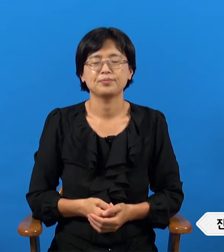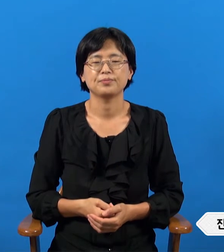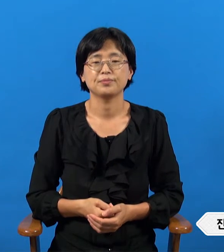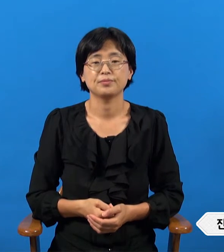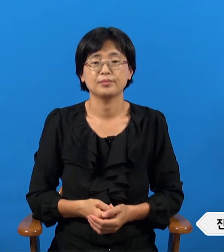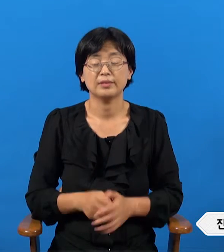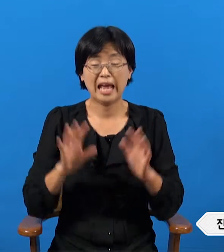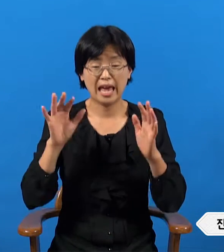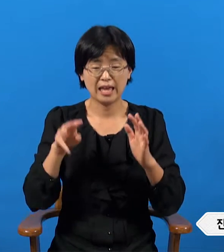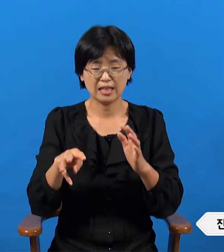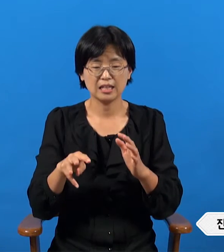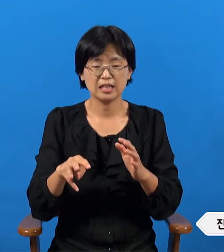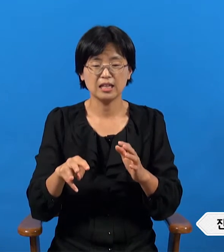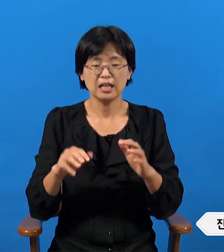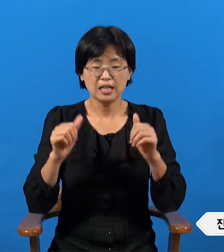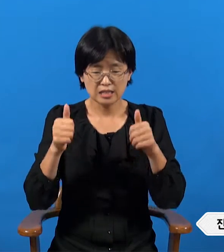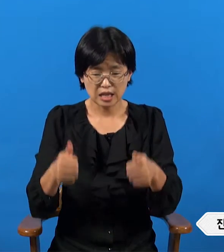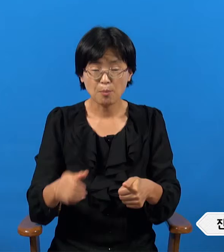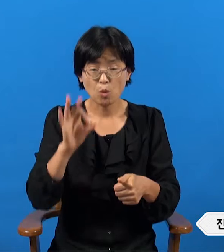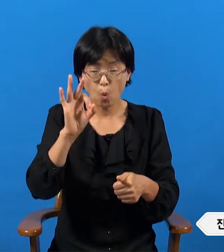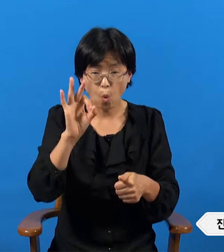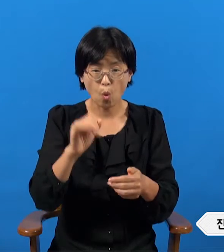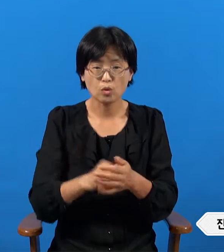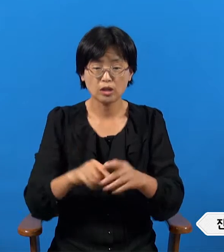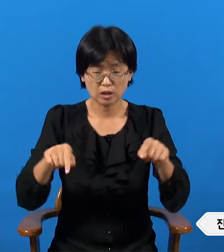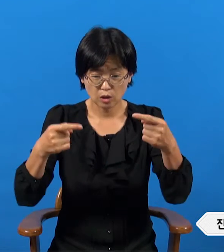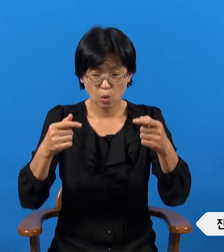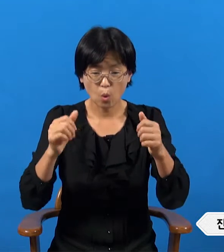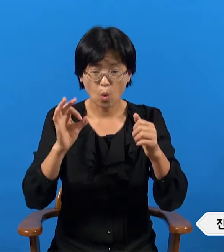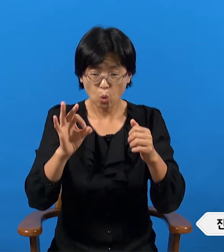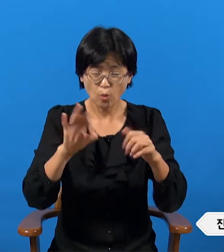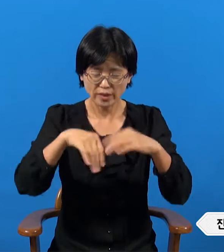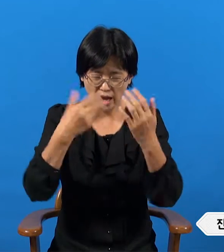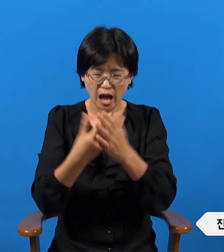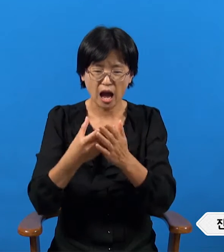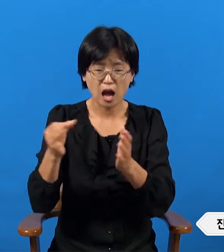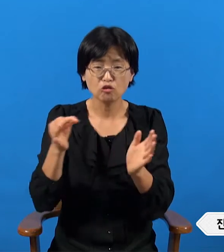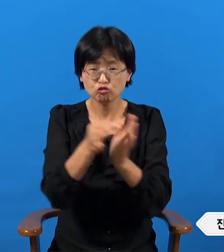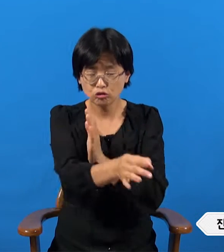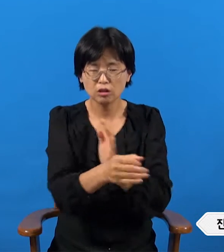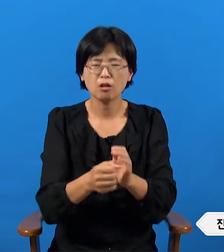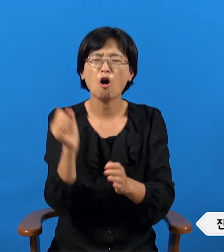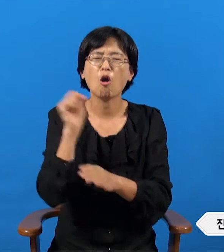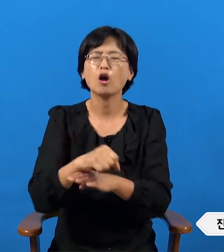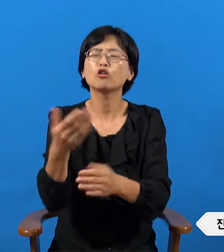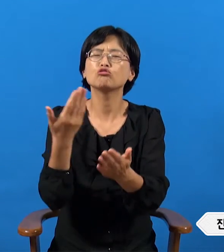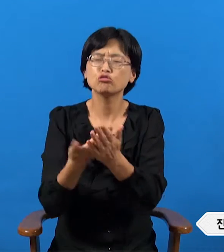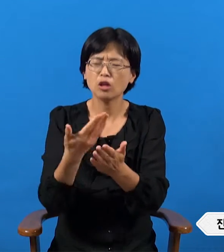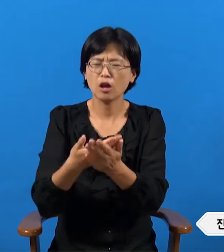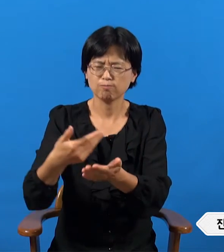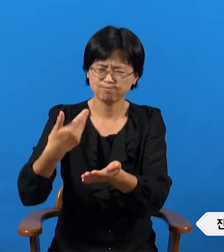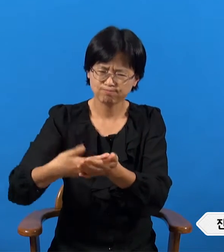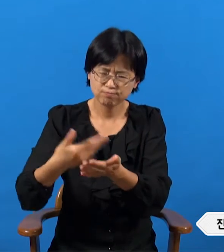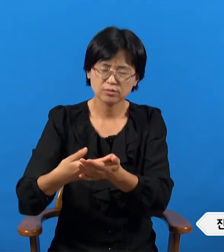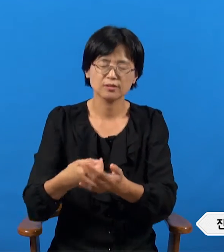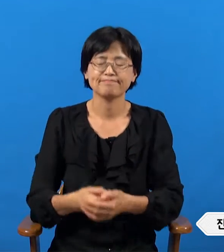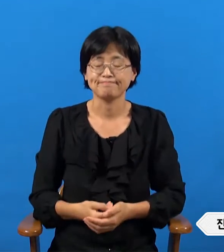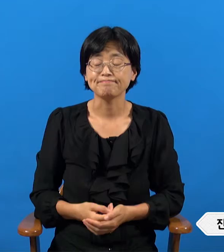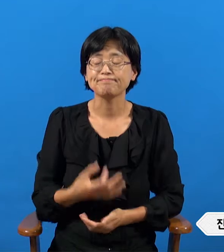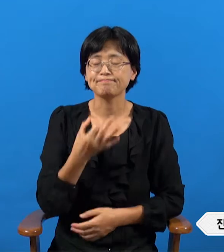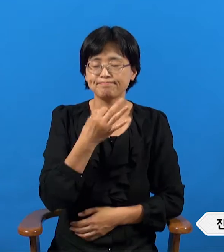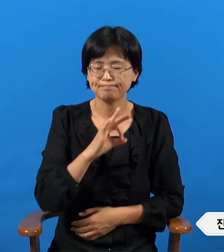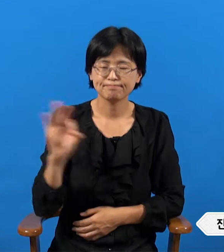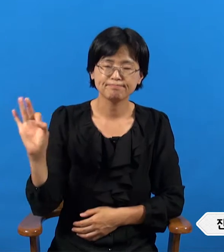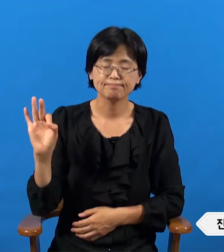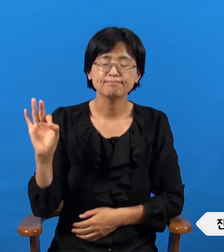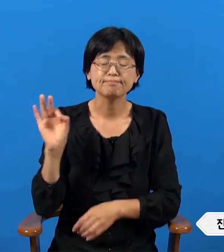애들이 자기 세뱃돈 받은 돈을 다 투자해서 낼 테니까 그냥 허락만 해달라고 합니다. 그래서